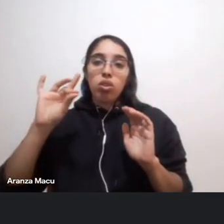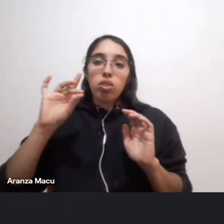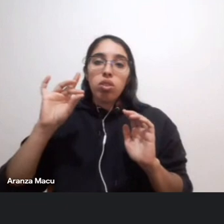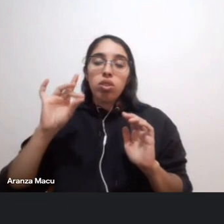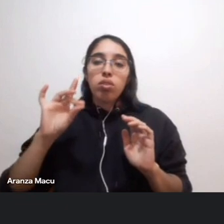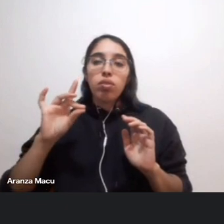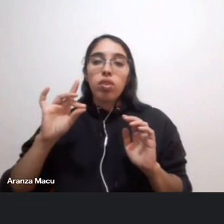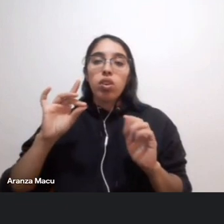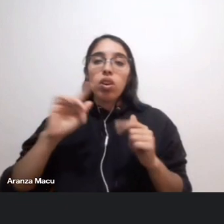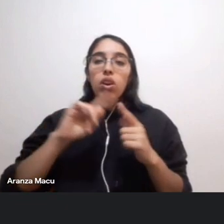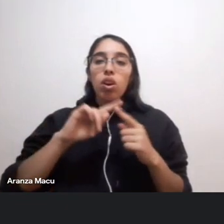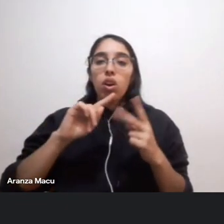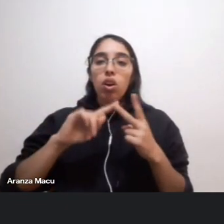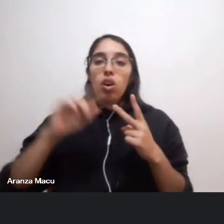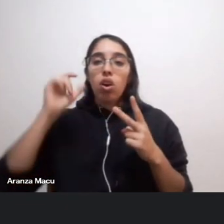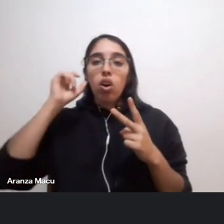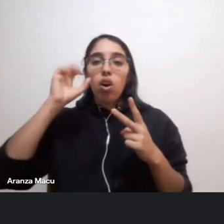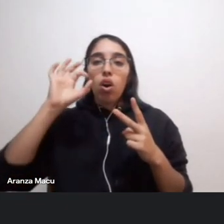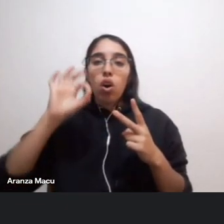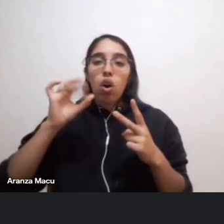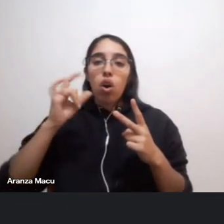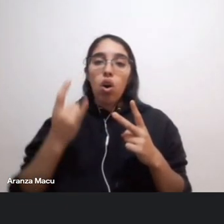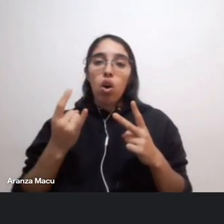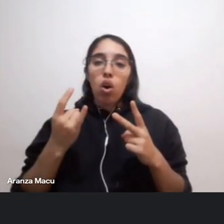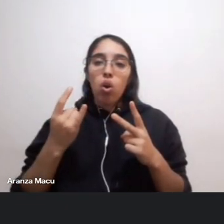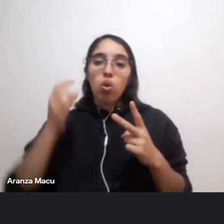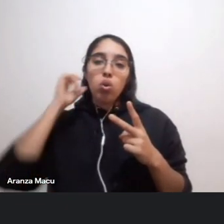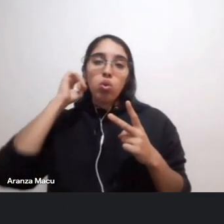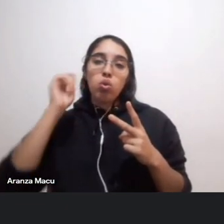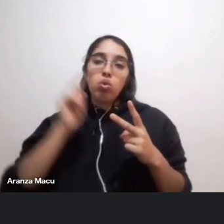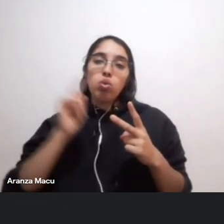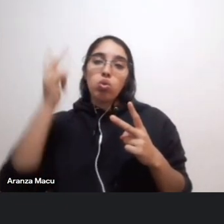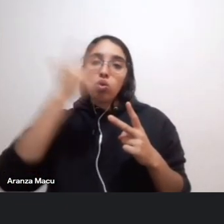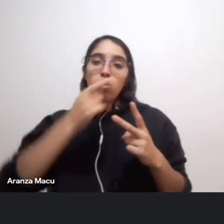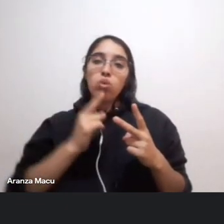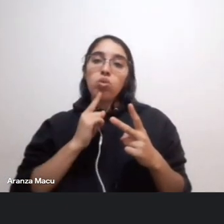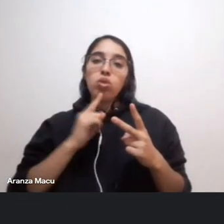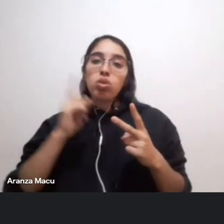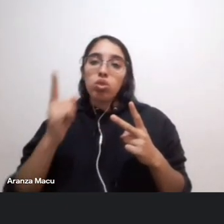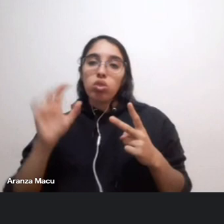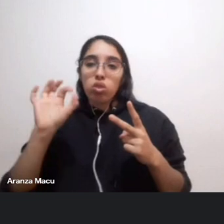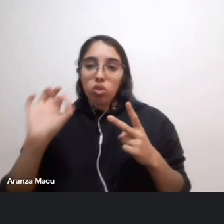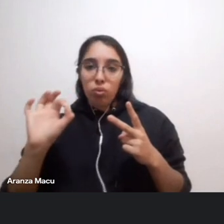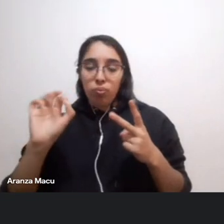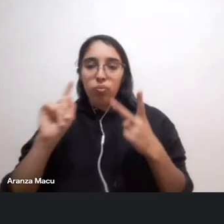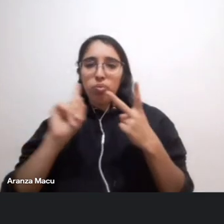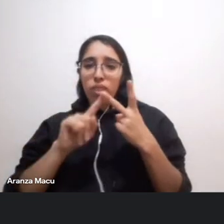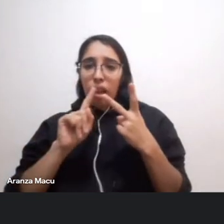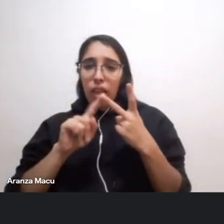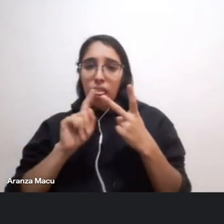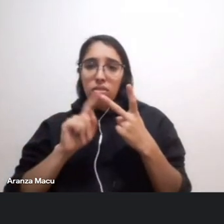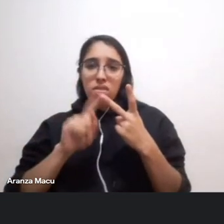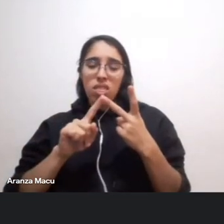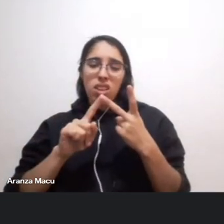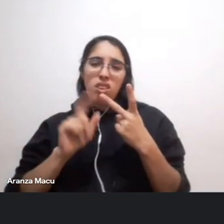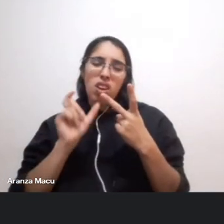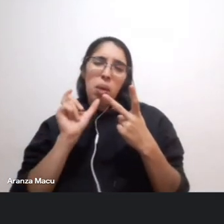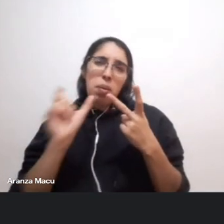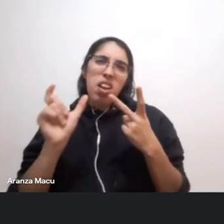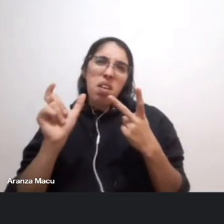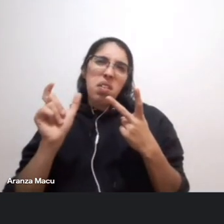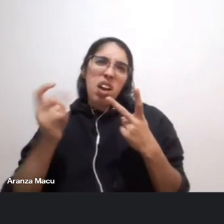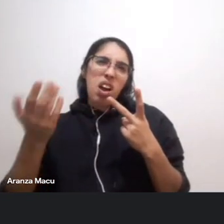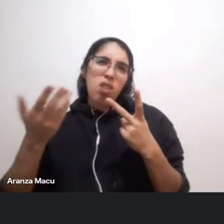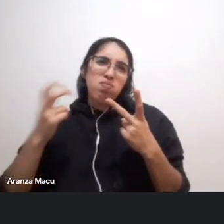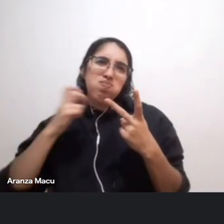una palabra antigua en desuso, ¿sí? A ver, lo voy a marcar acá. Este de acá, este